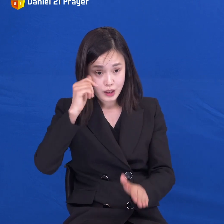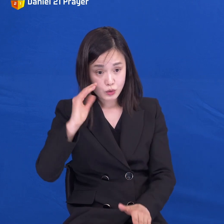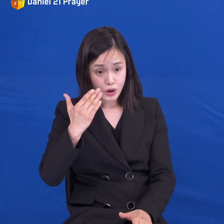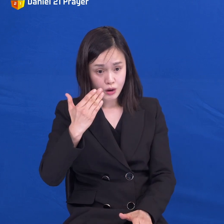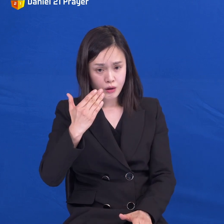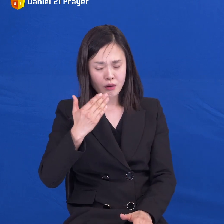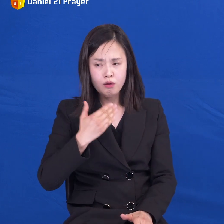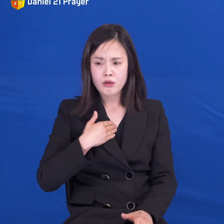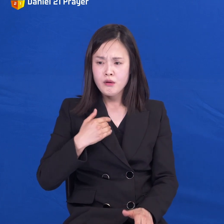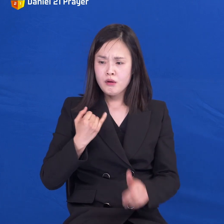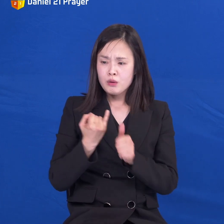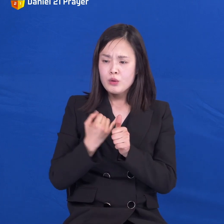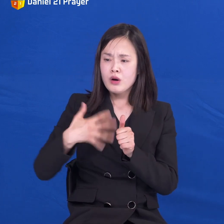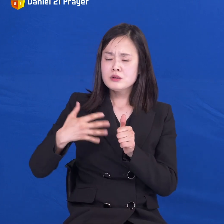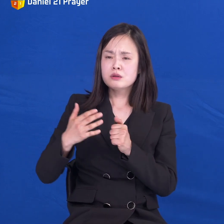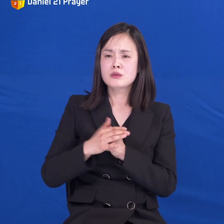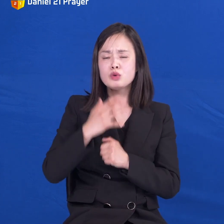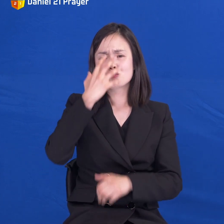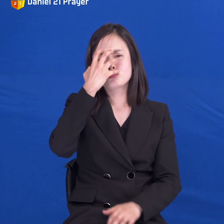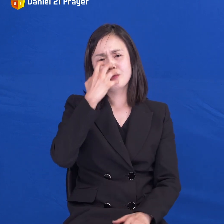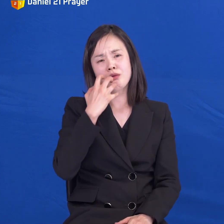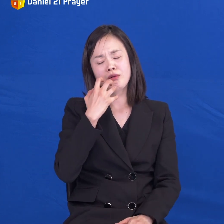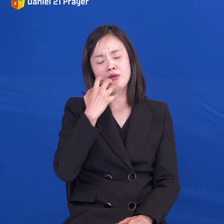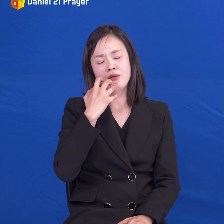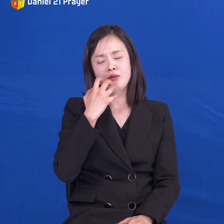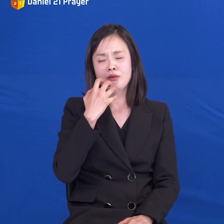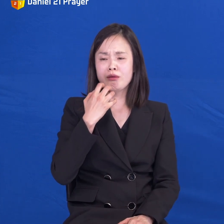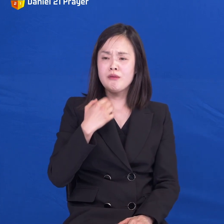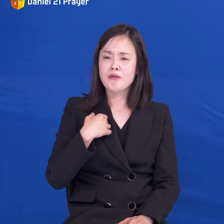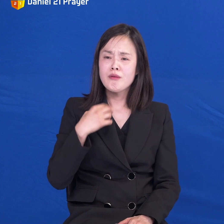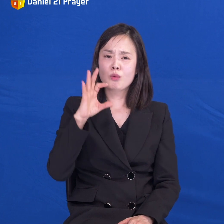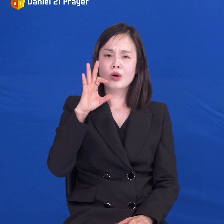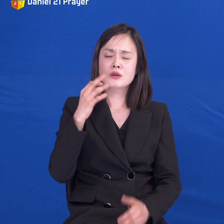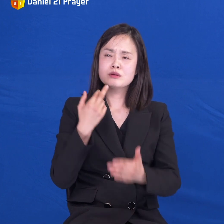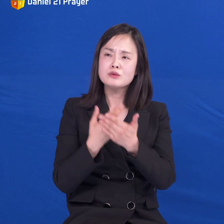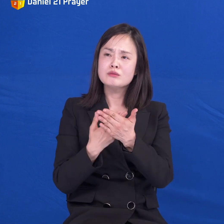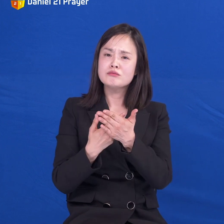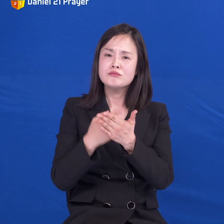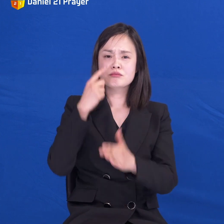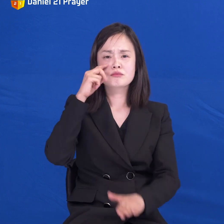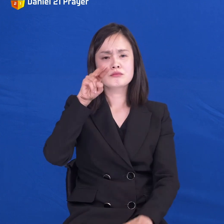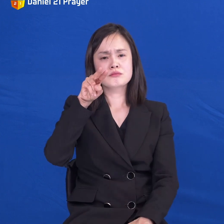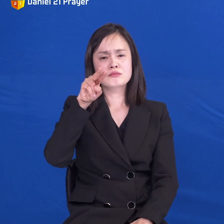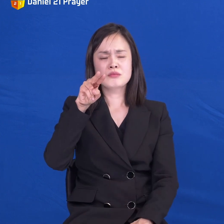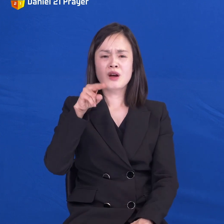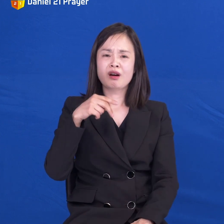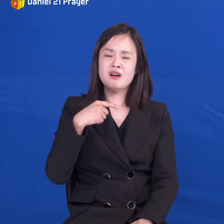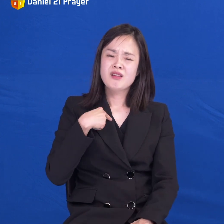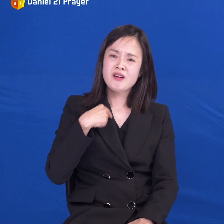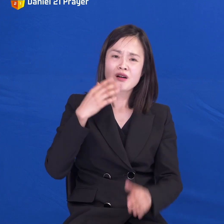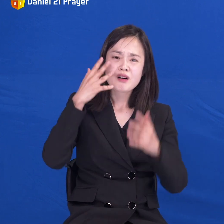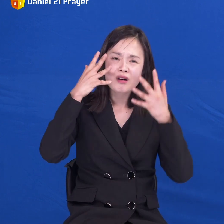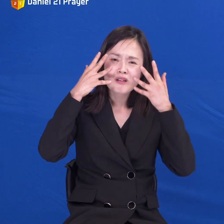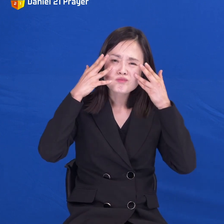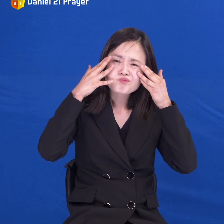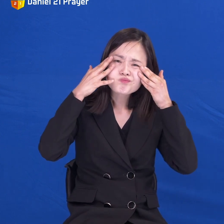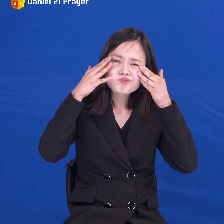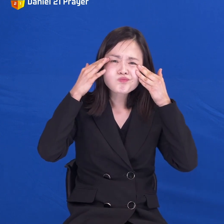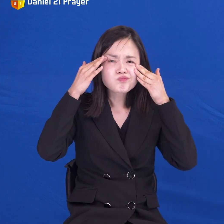우울해서 화장실에 가서 내 얼굴을 이렇게 가만히 보니까 못생겼어요. 눈도 좀 짝짝이고 처지고, 그래서 짜증이